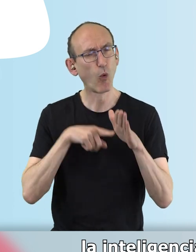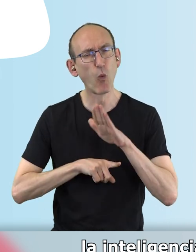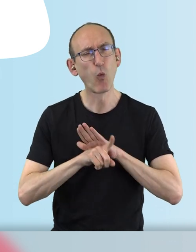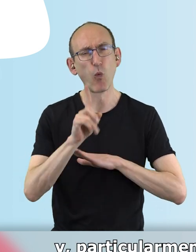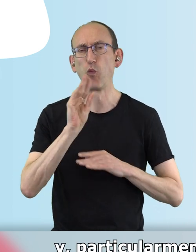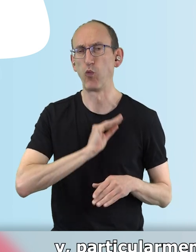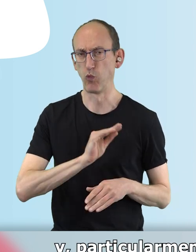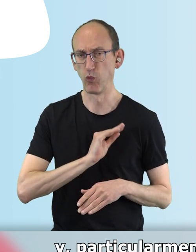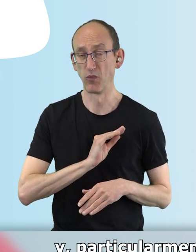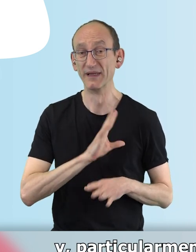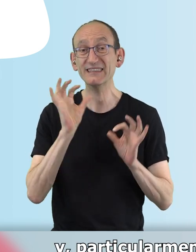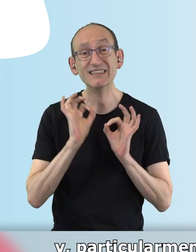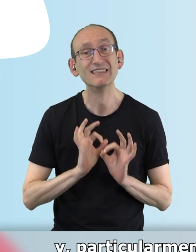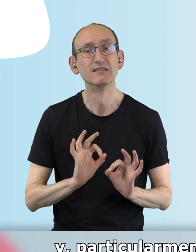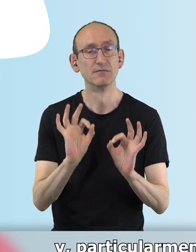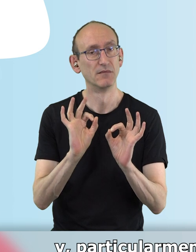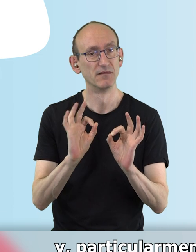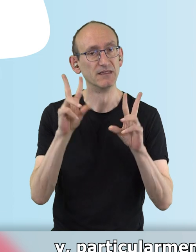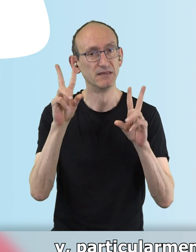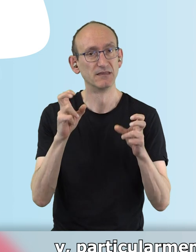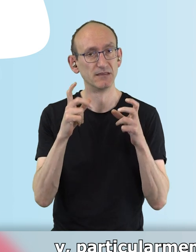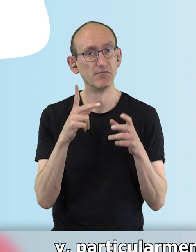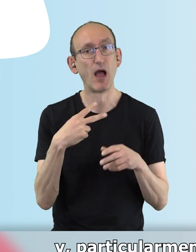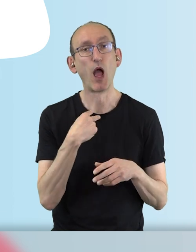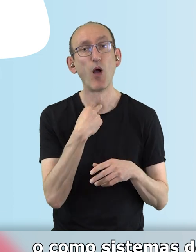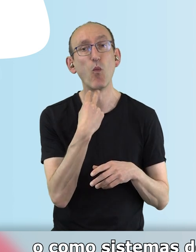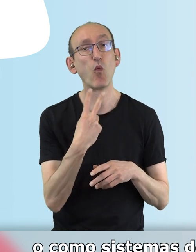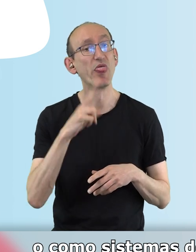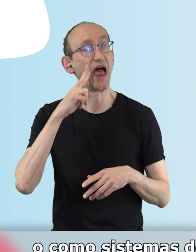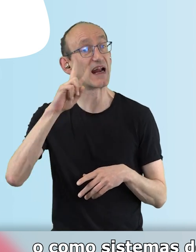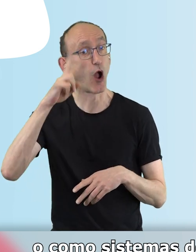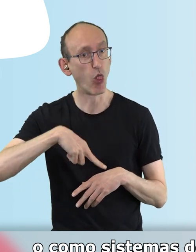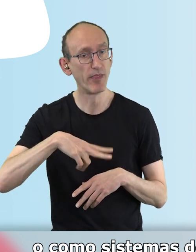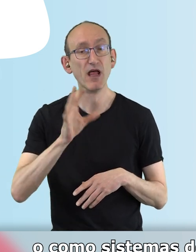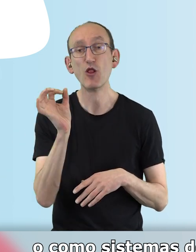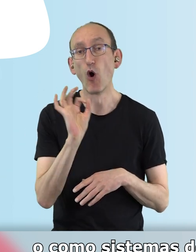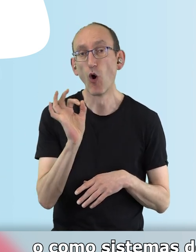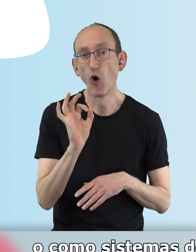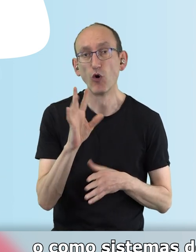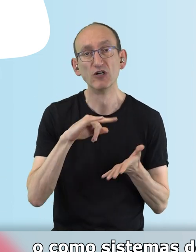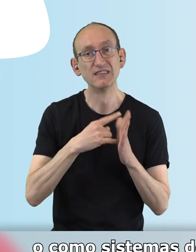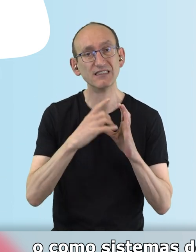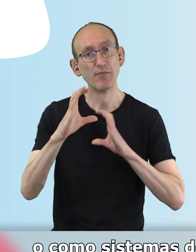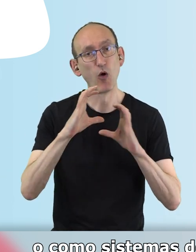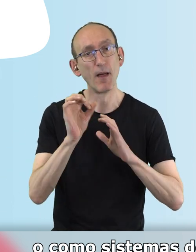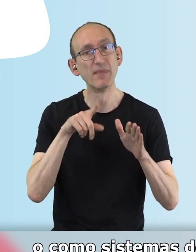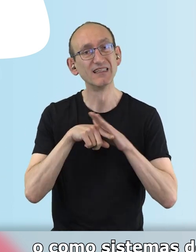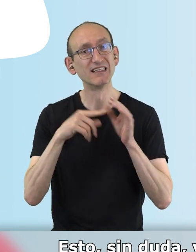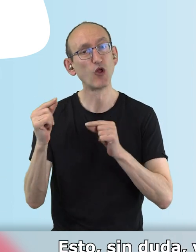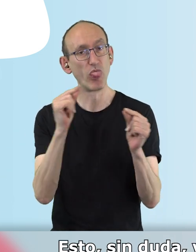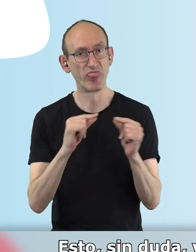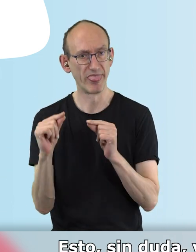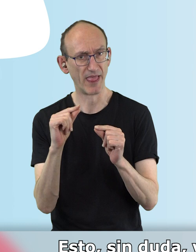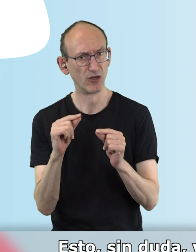ha avanzado muchísimo y particularmente en temas como el reconocimiento del habla o como sistemas de comunicación y gestión de